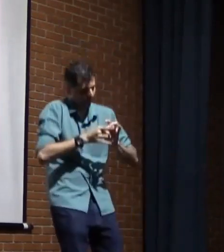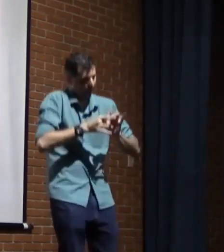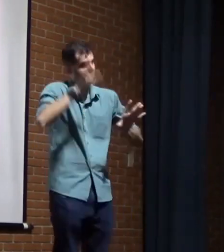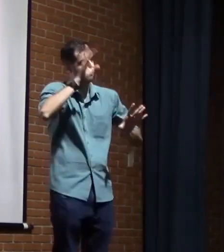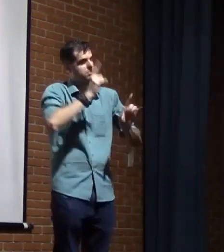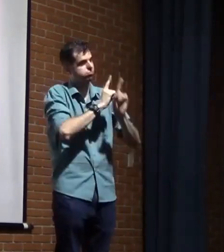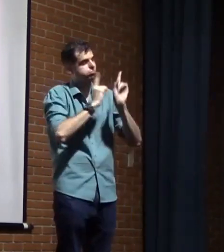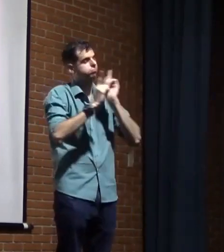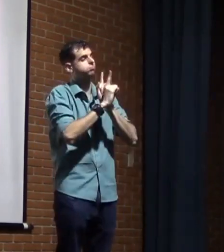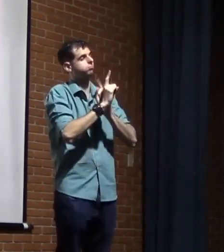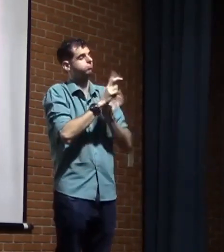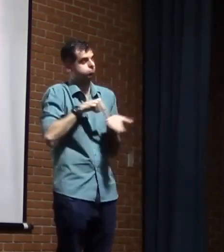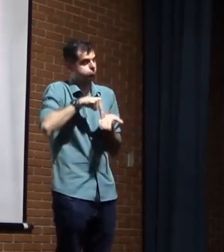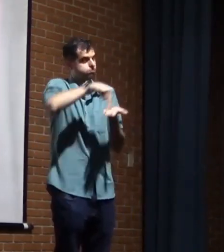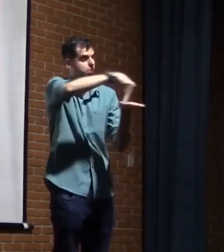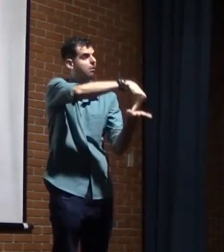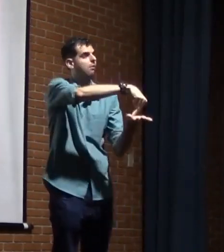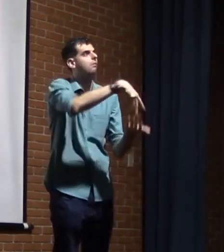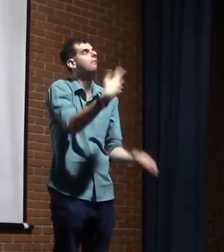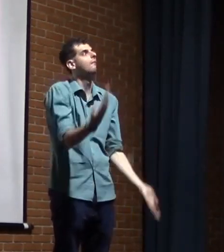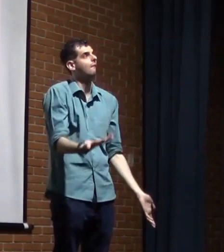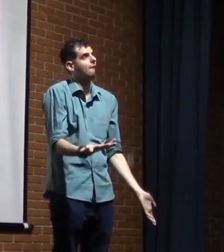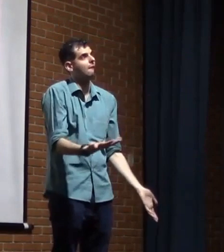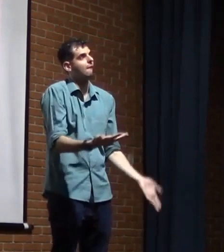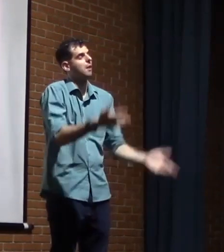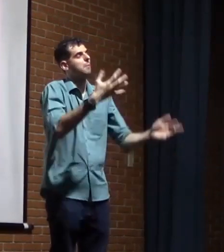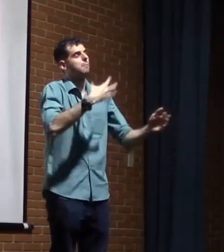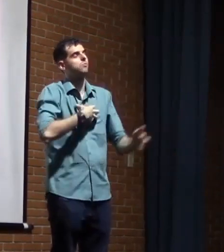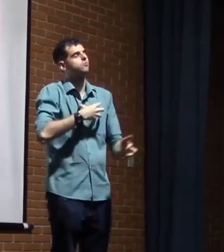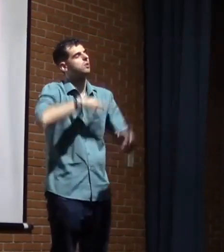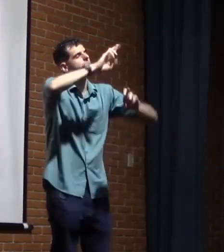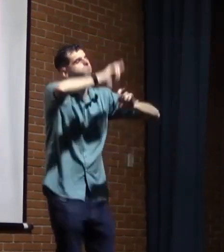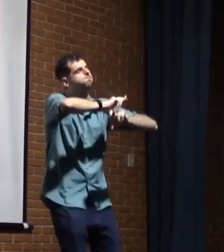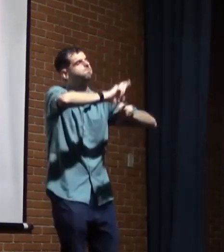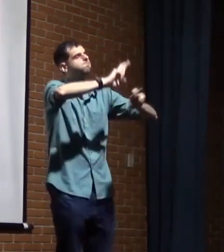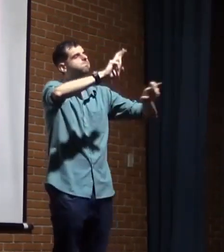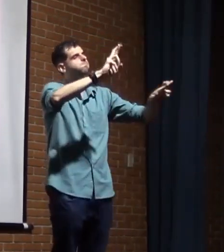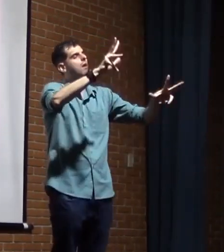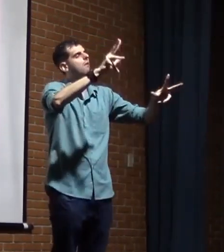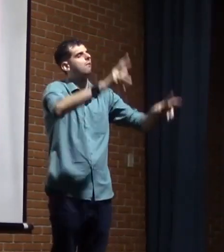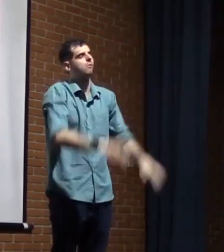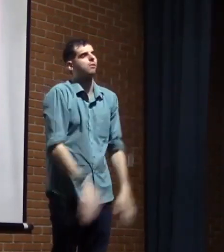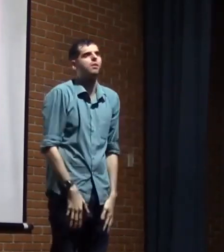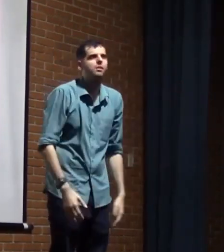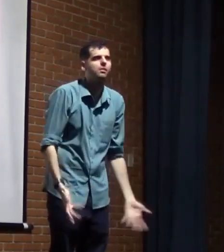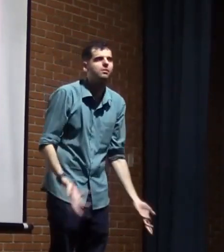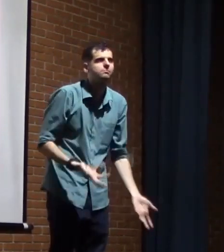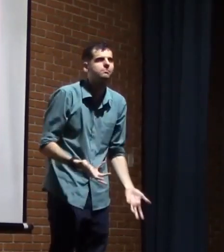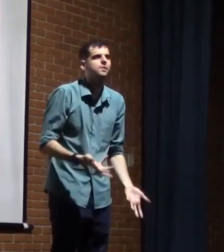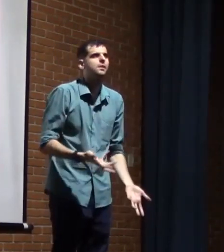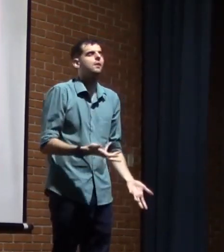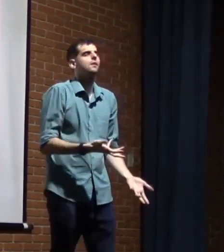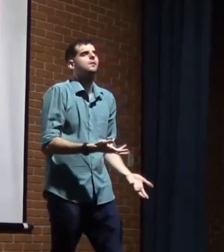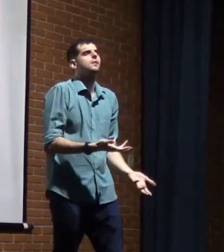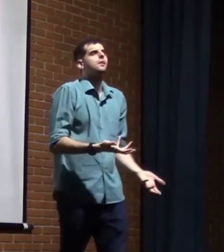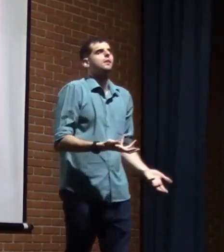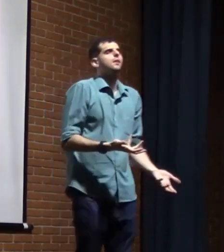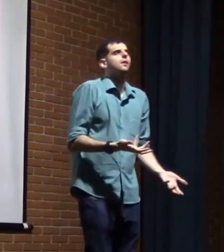Essa visibilidade, né? Ele consiga essa liberdade, ser vista na sociedade. E essa questão, né? Esse